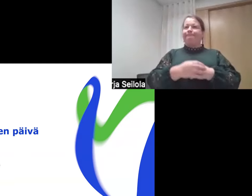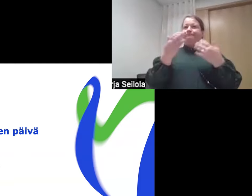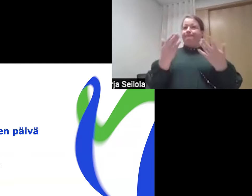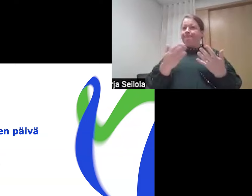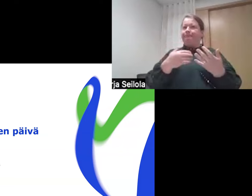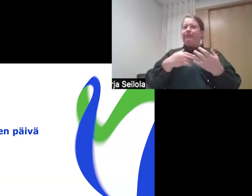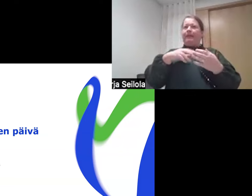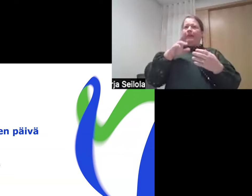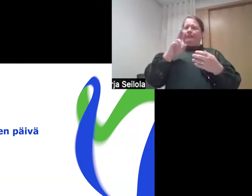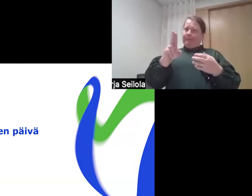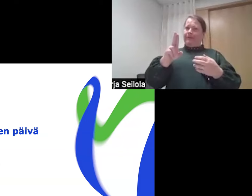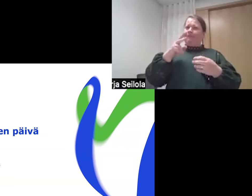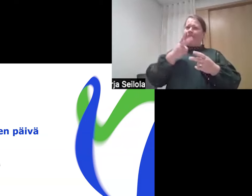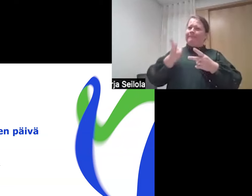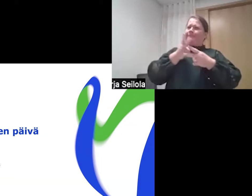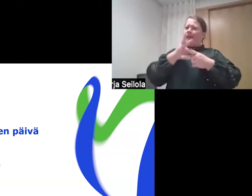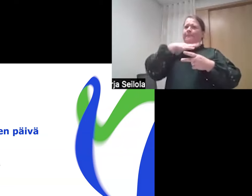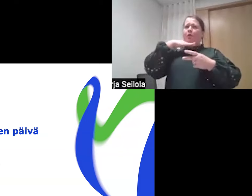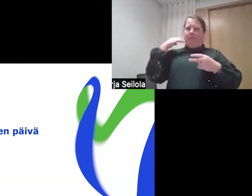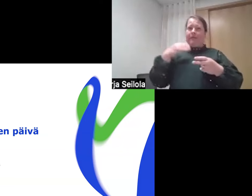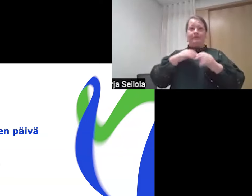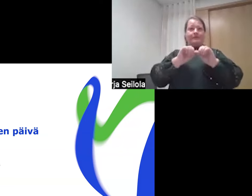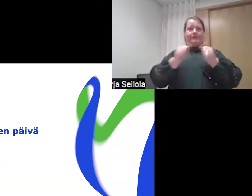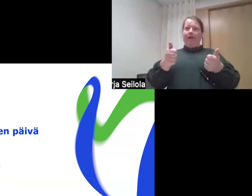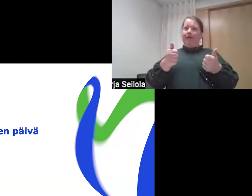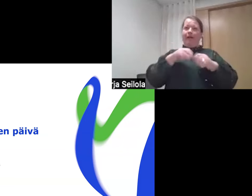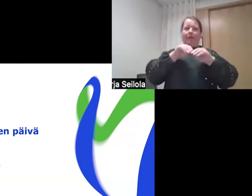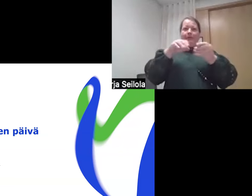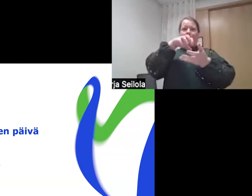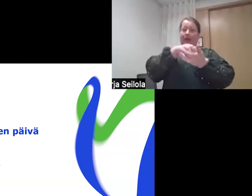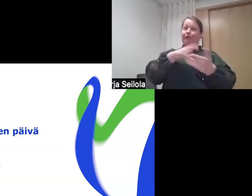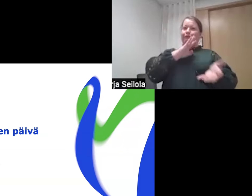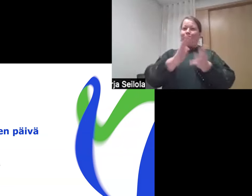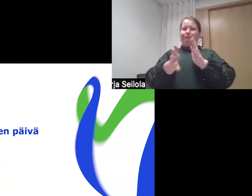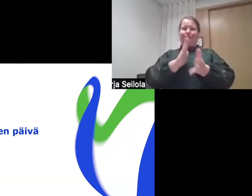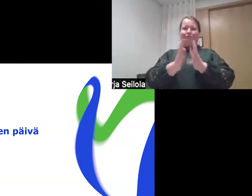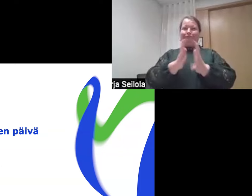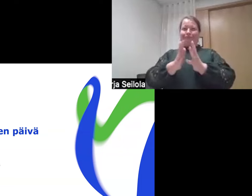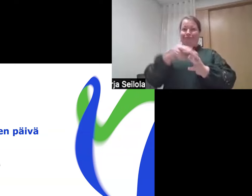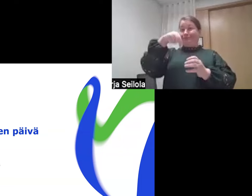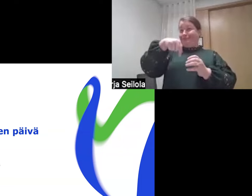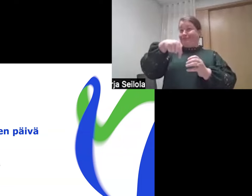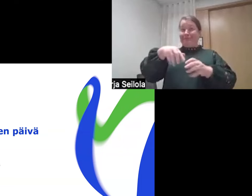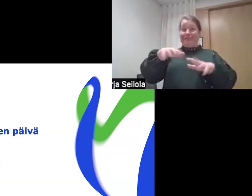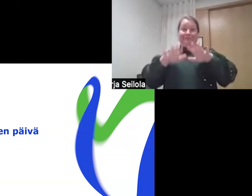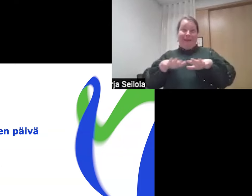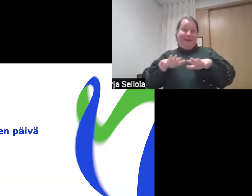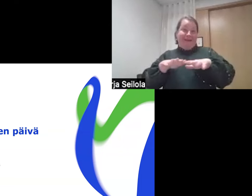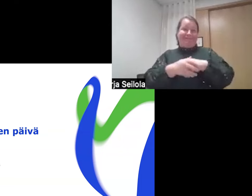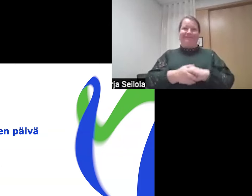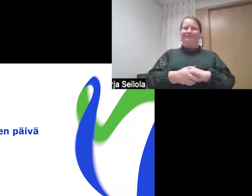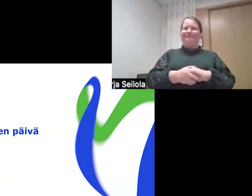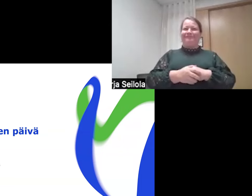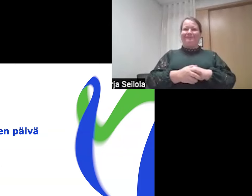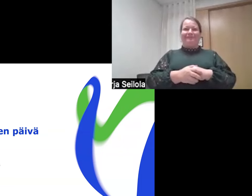viittomakieltä, eli molempien viittomakielten päivää. Ja koen aivan erityisen